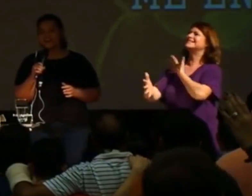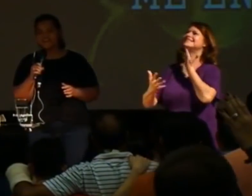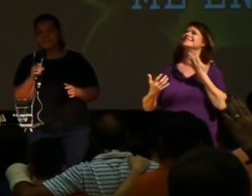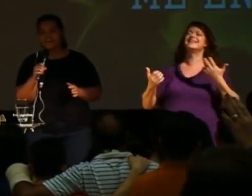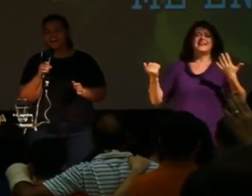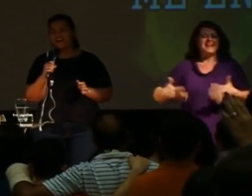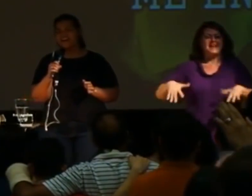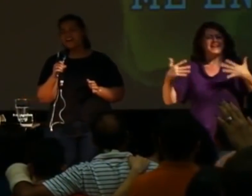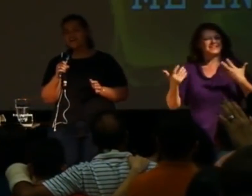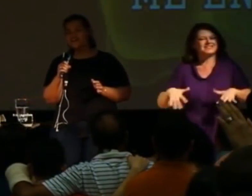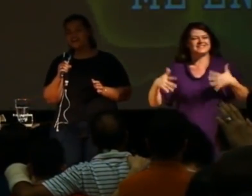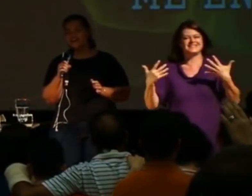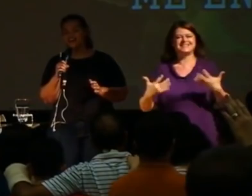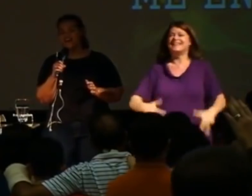impressionante,